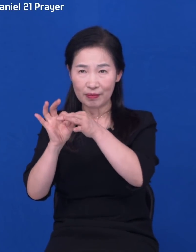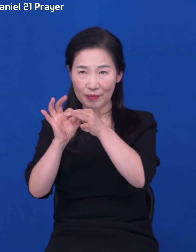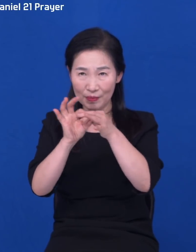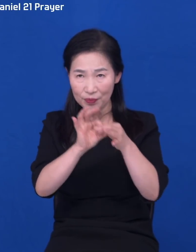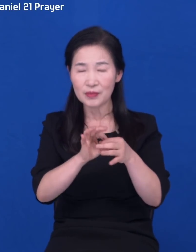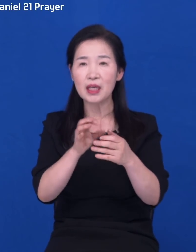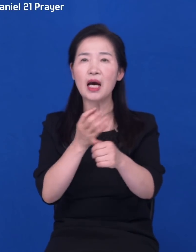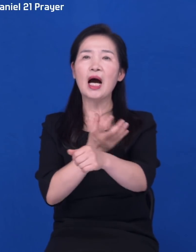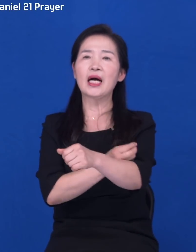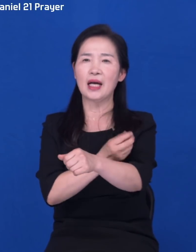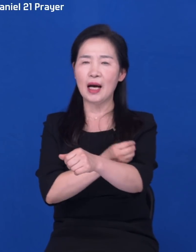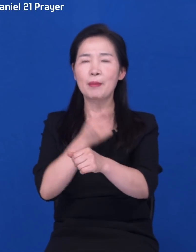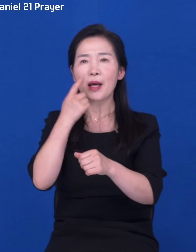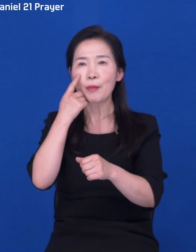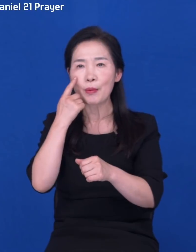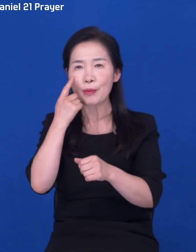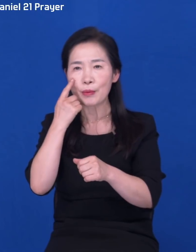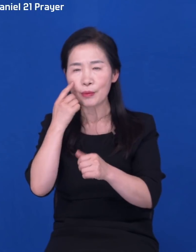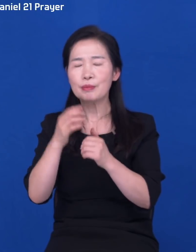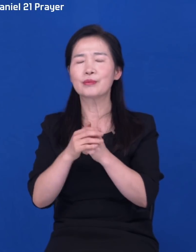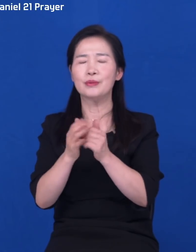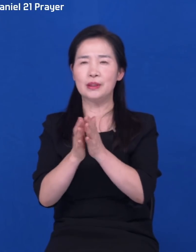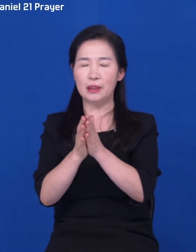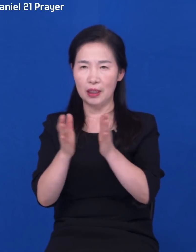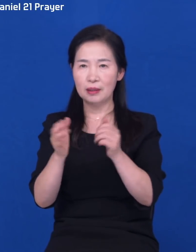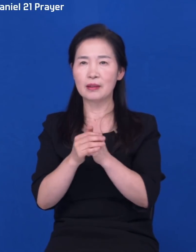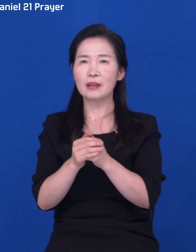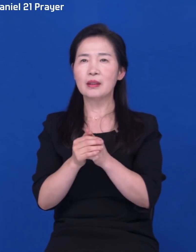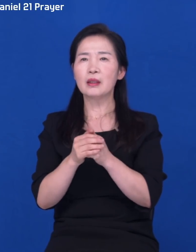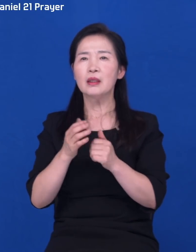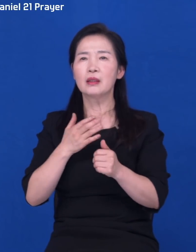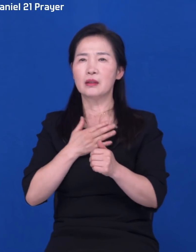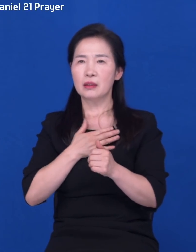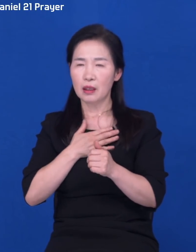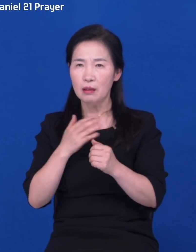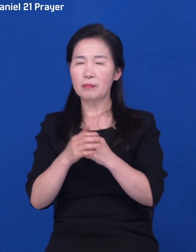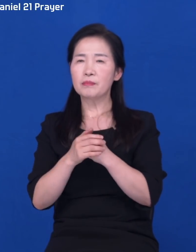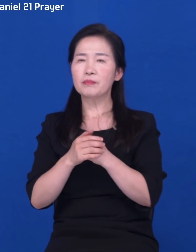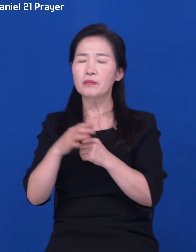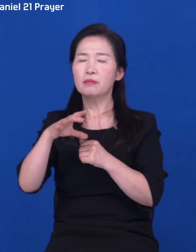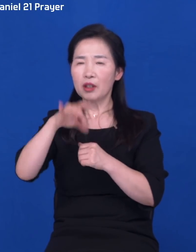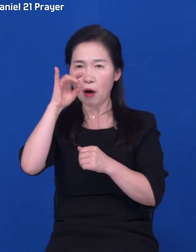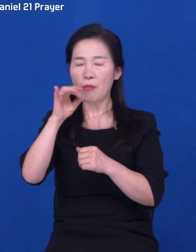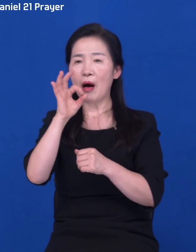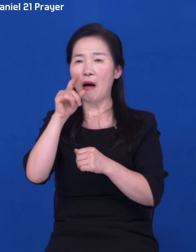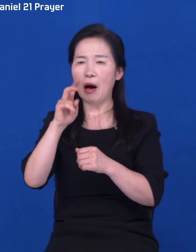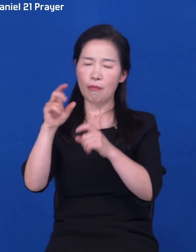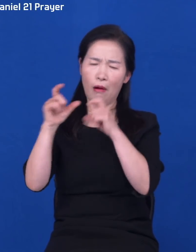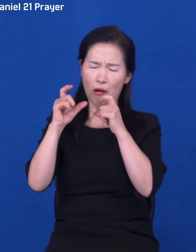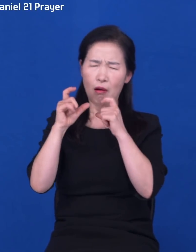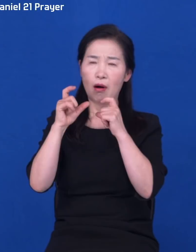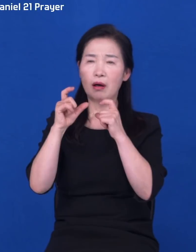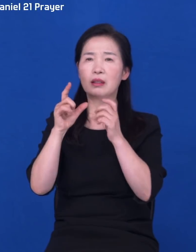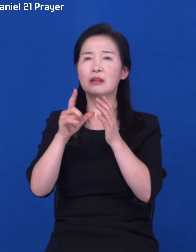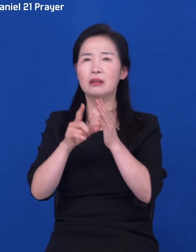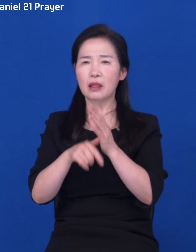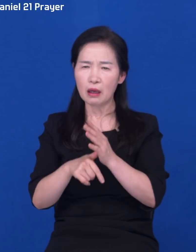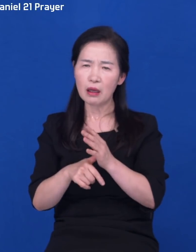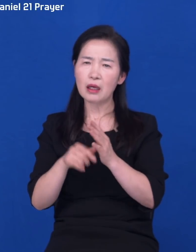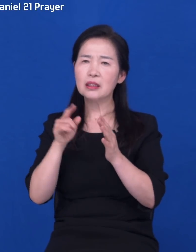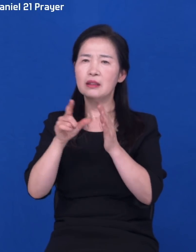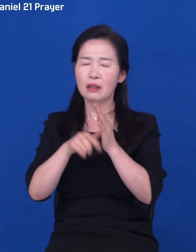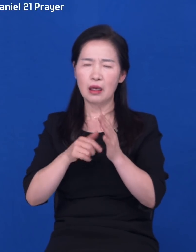항암이라도 들어가자 해서 항암을 시작하게 됩니다. 제가 암을 처음에 맞닥뜨렸을 때 기분이 지금도